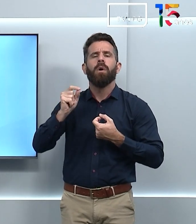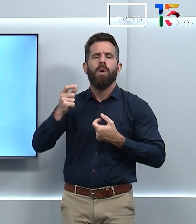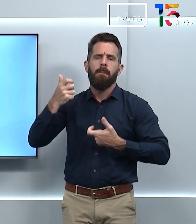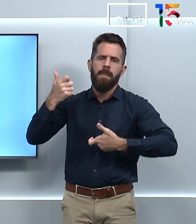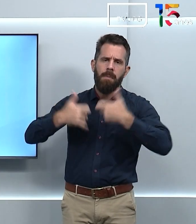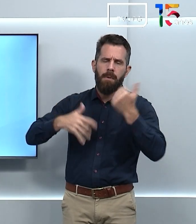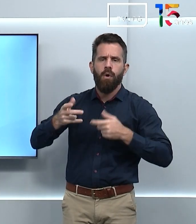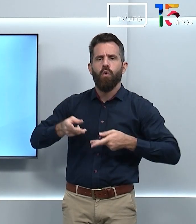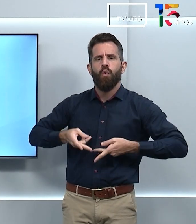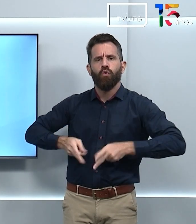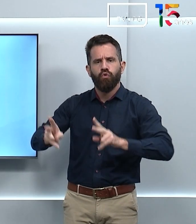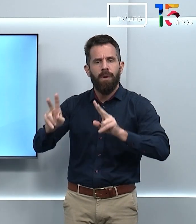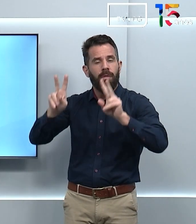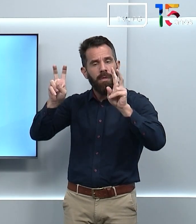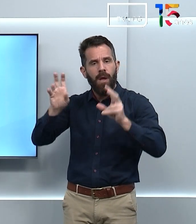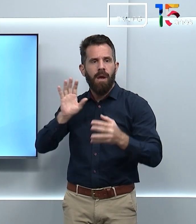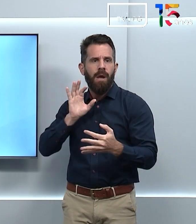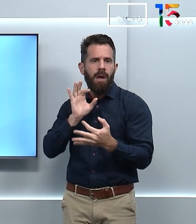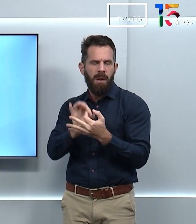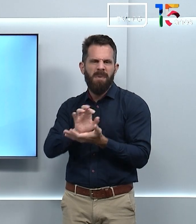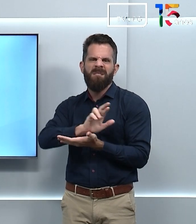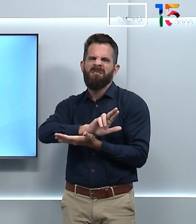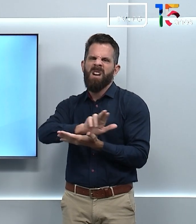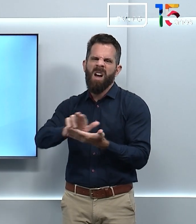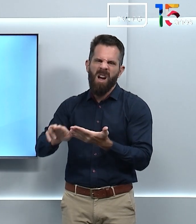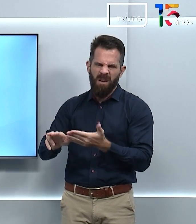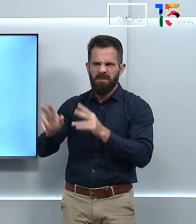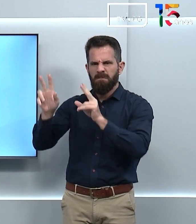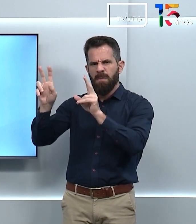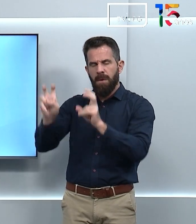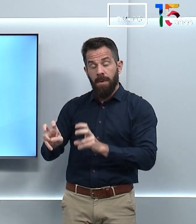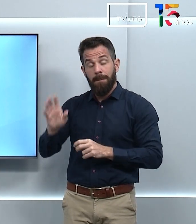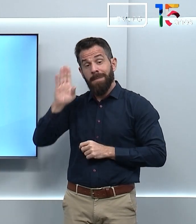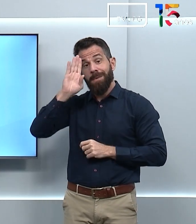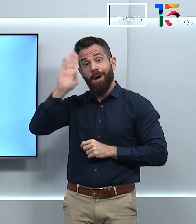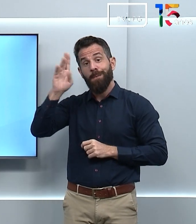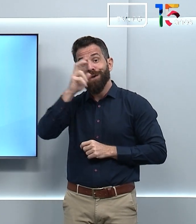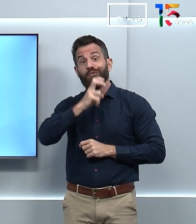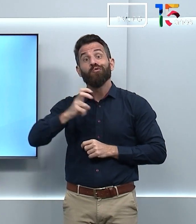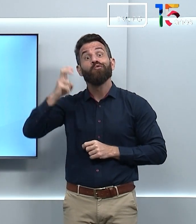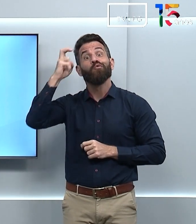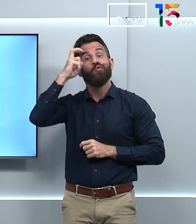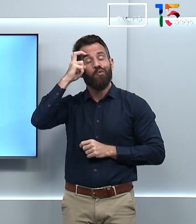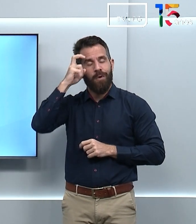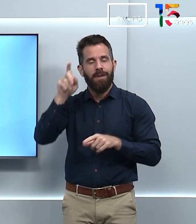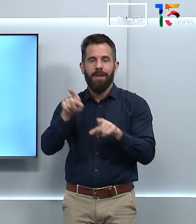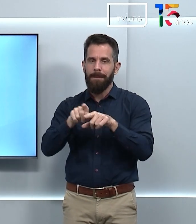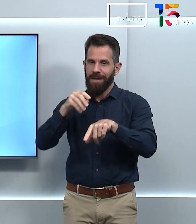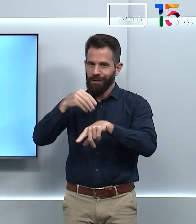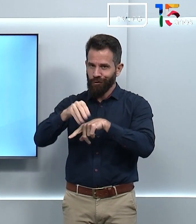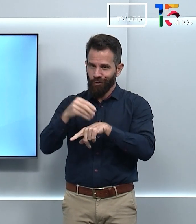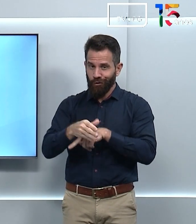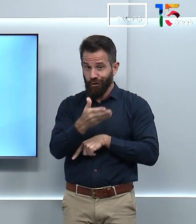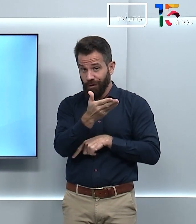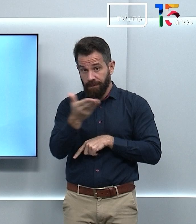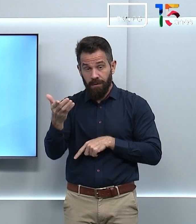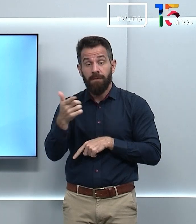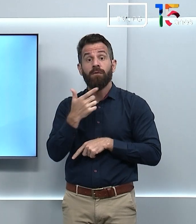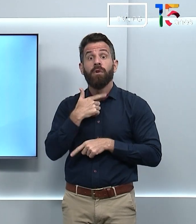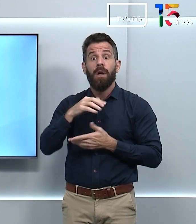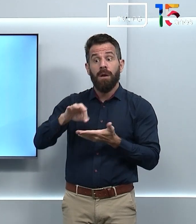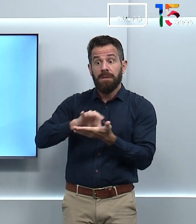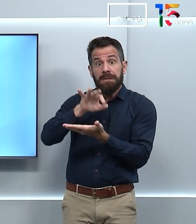Conexões. A gente fala sobre vários assuntos, principalmente sobre cultura, viu? Também tem dica para você que quer se inscrever